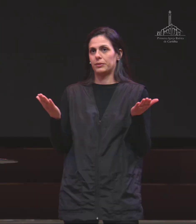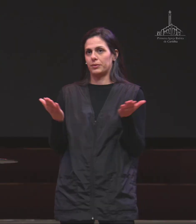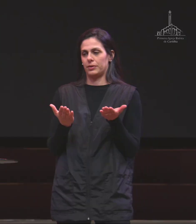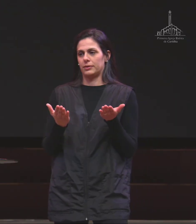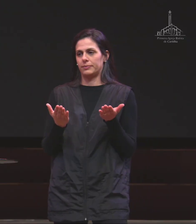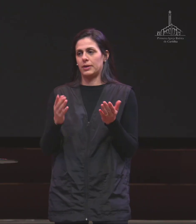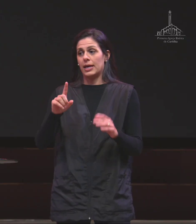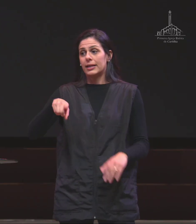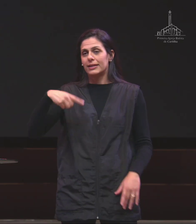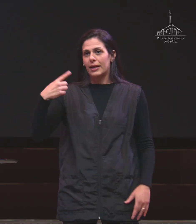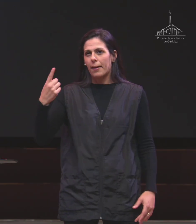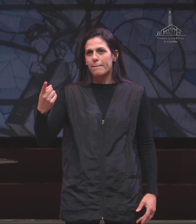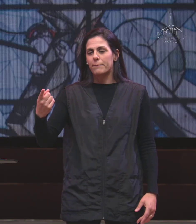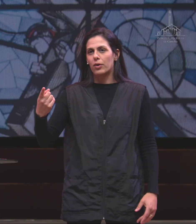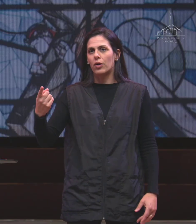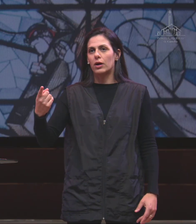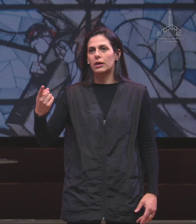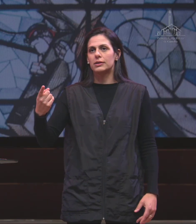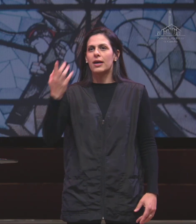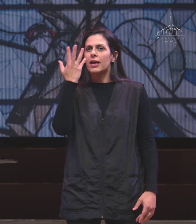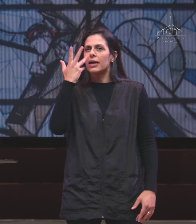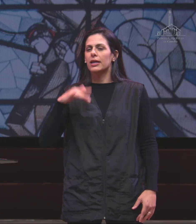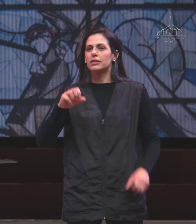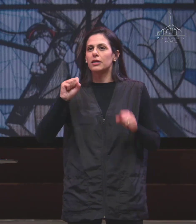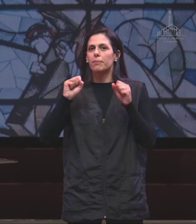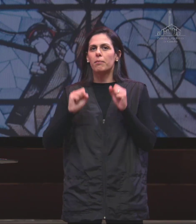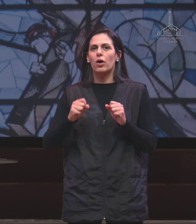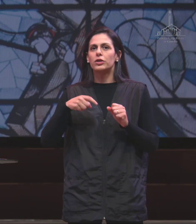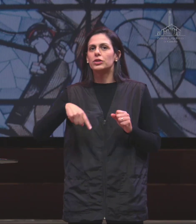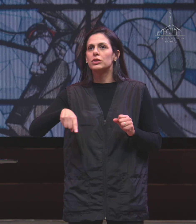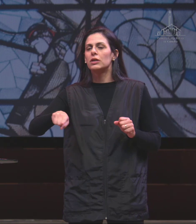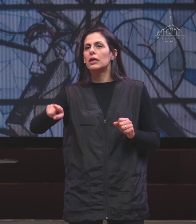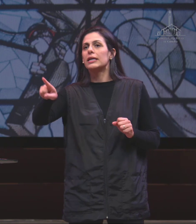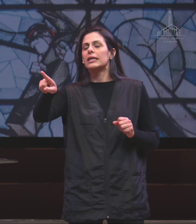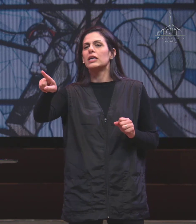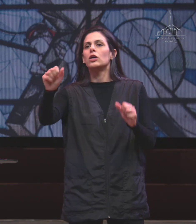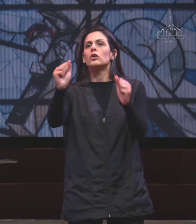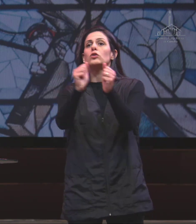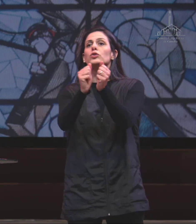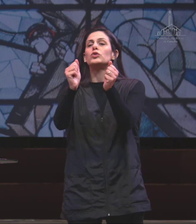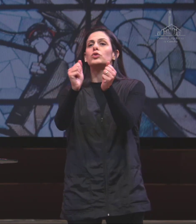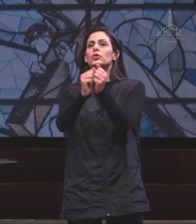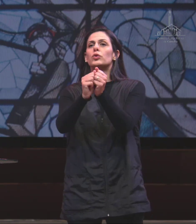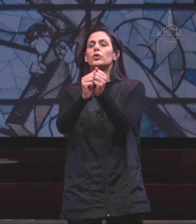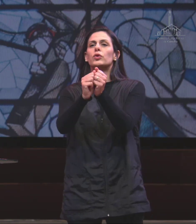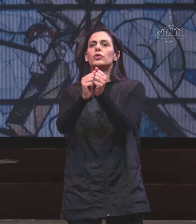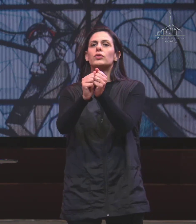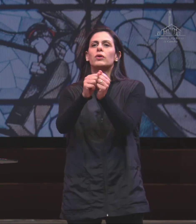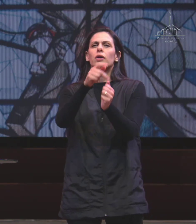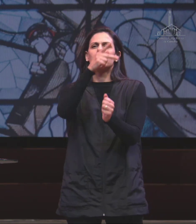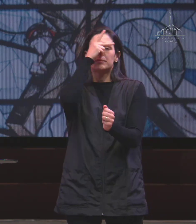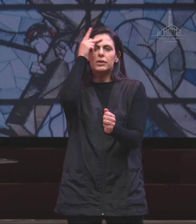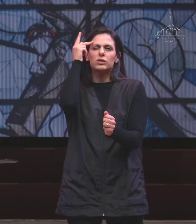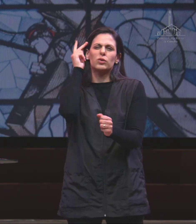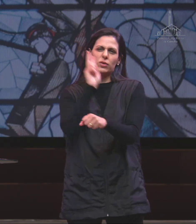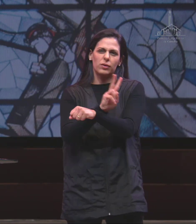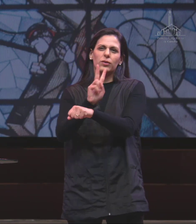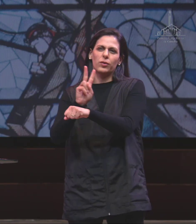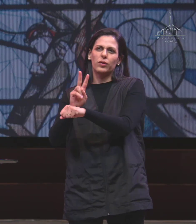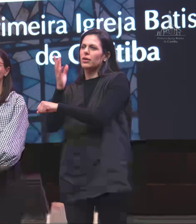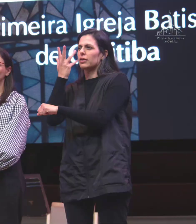ali, tá aqui na minha direita, aqui na parte de trás, tá o pessoal que vai cuidar das crianças, contando história,